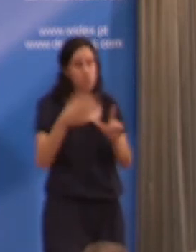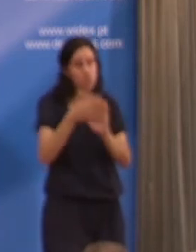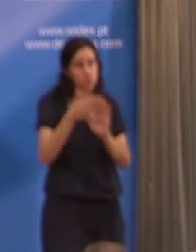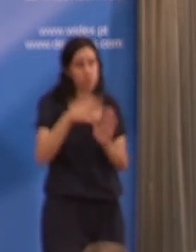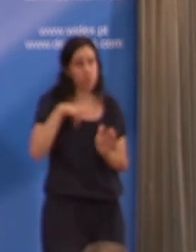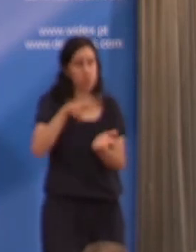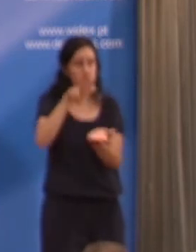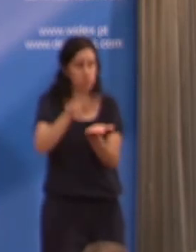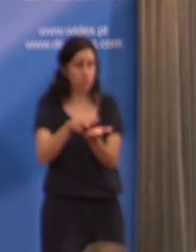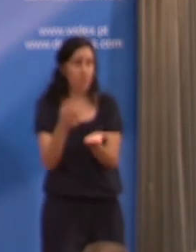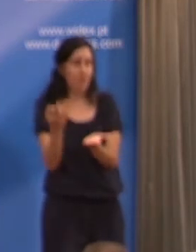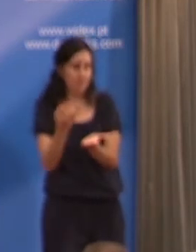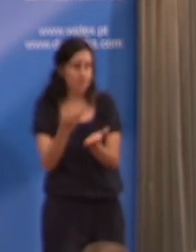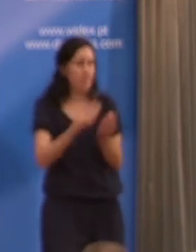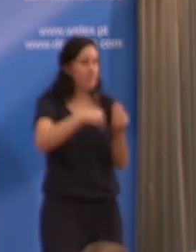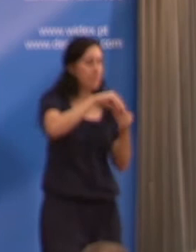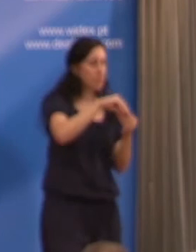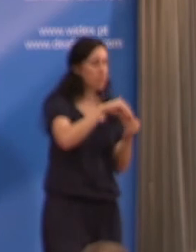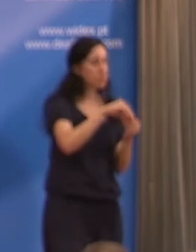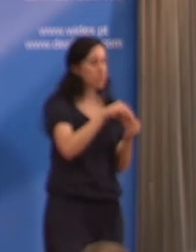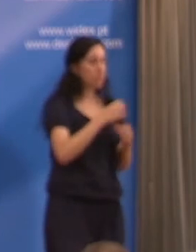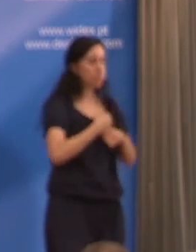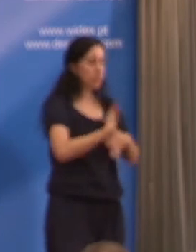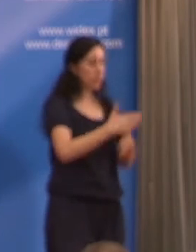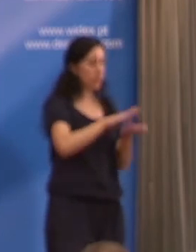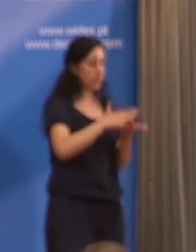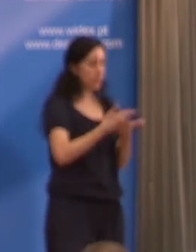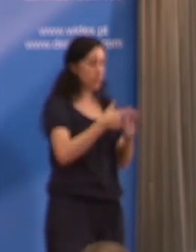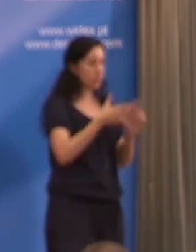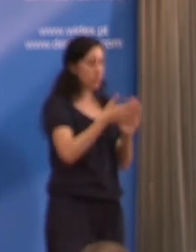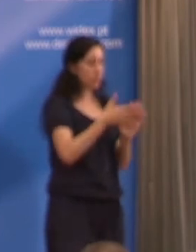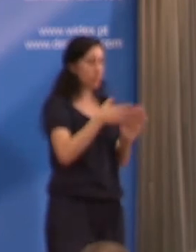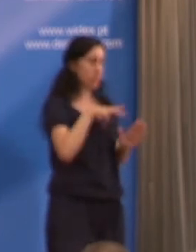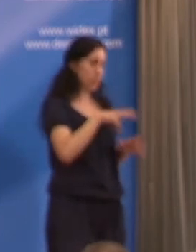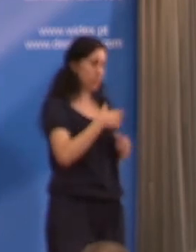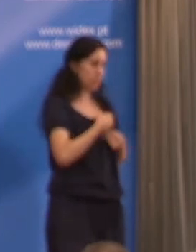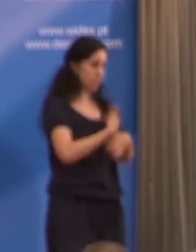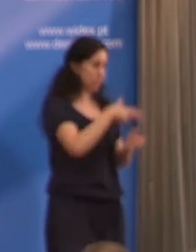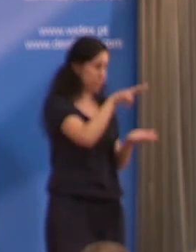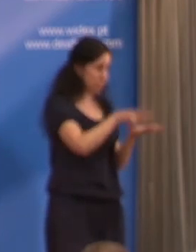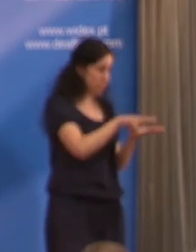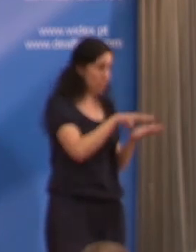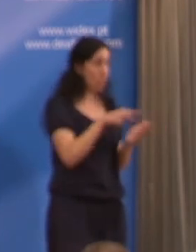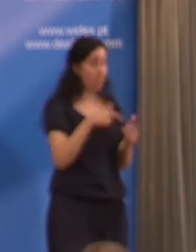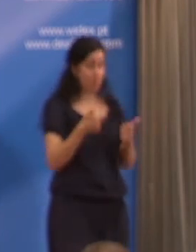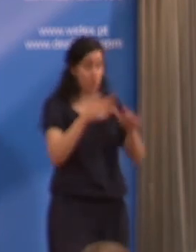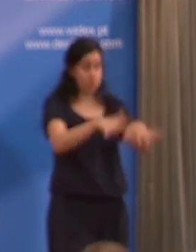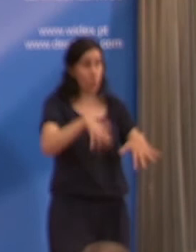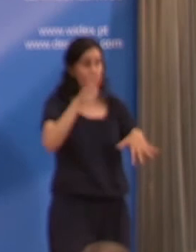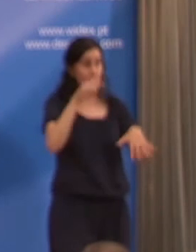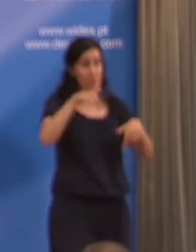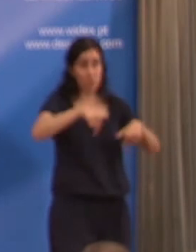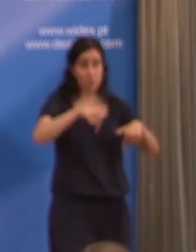língua gestual portuguesa, o reconhecimento da profissão de intérprete de língua gestual portuguesa, que permite que esta conferência esteja aqui